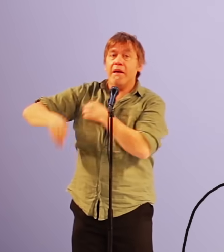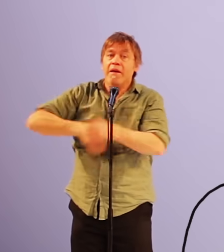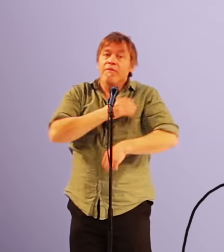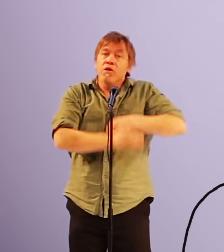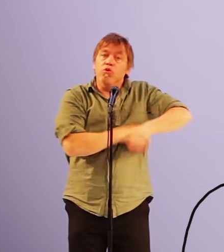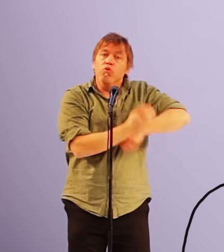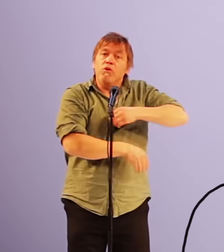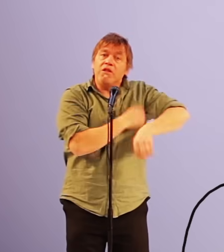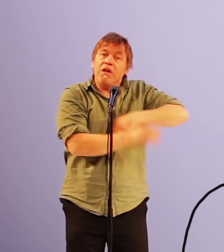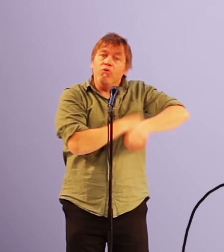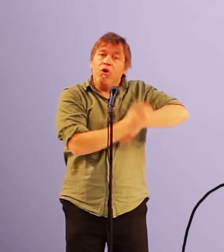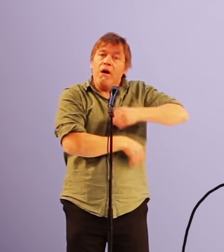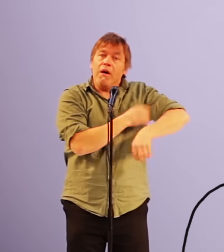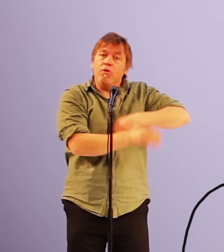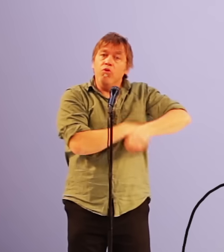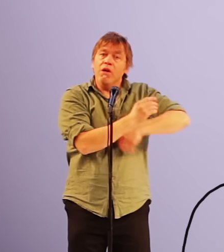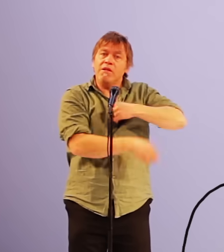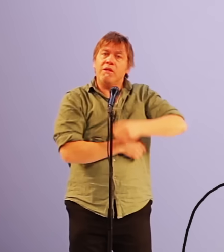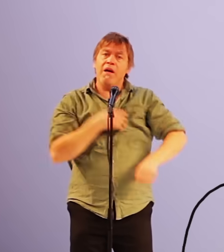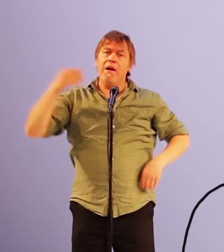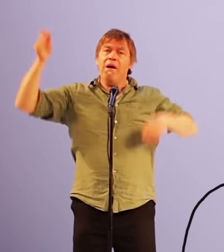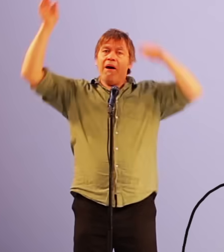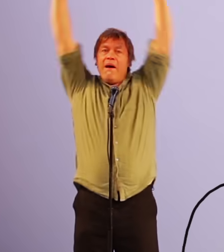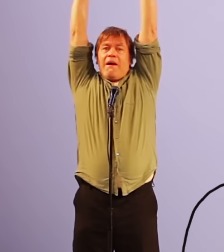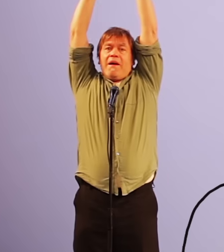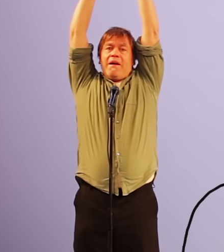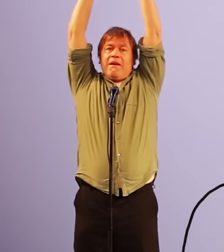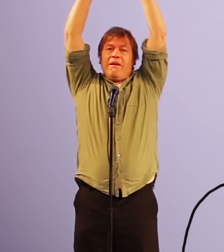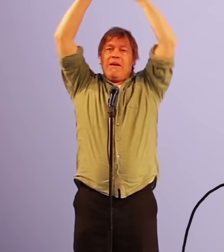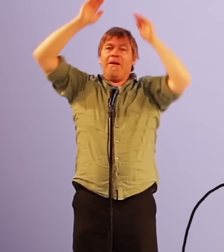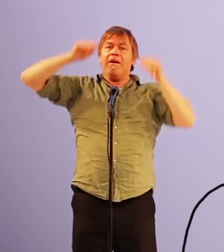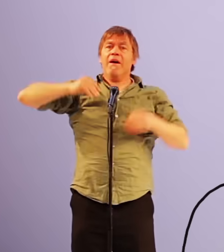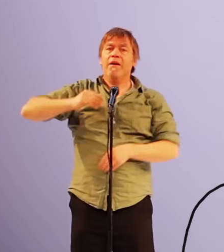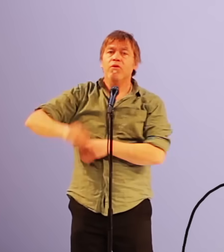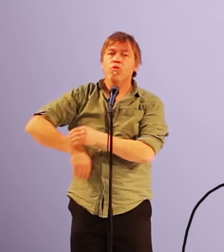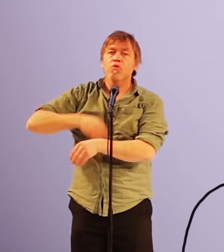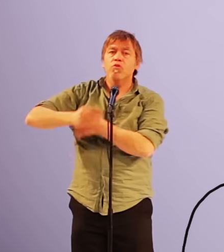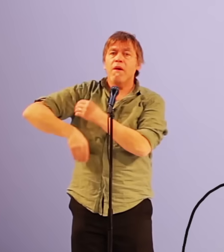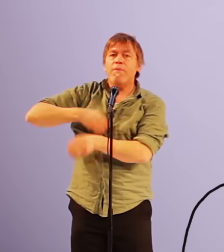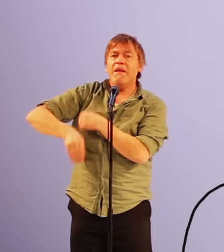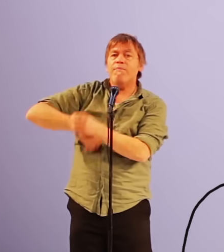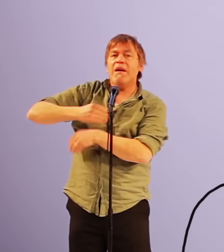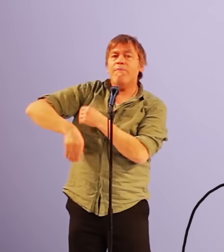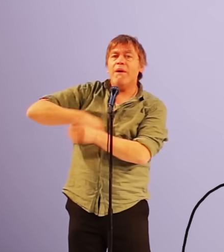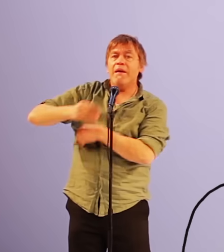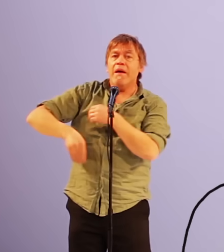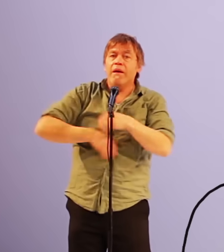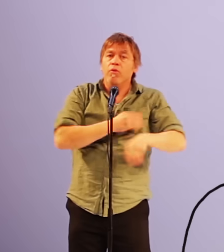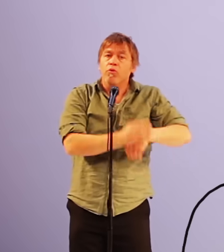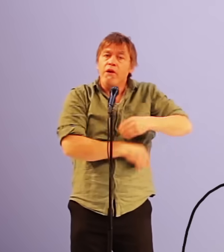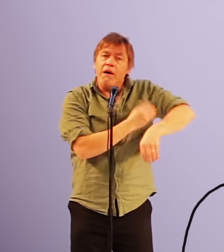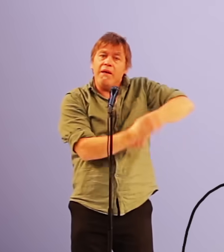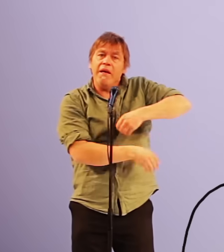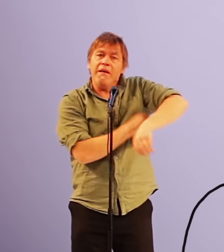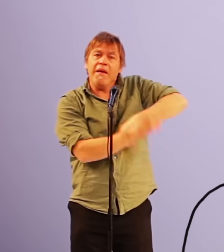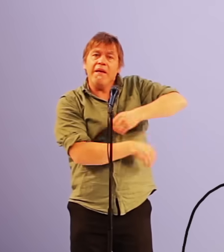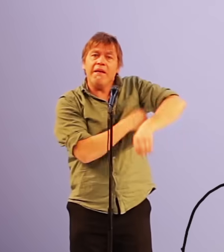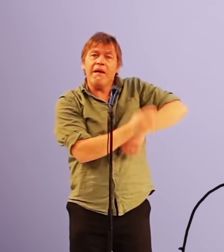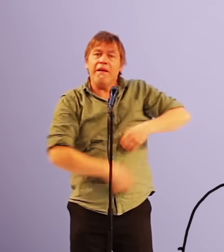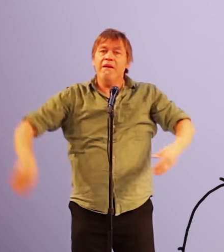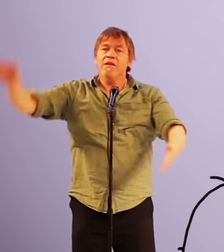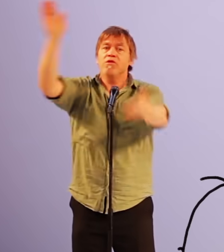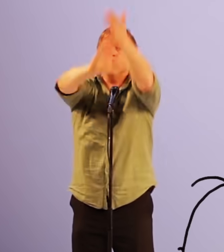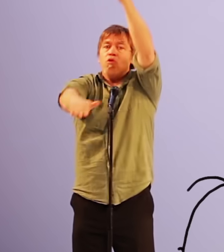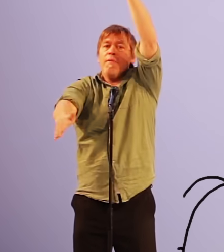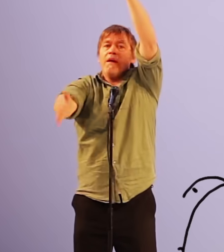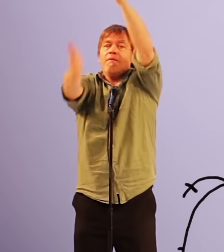keri keri, suuresta runolankarullasta. Hei! Ruune peri peri peri, runoja keri keri